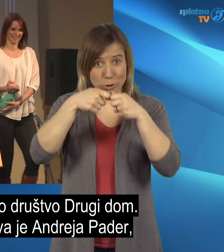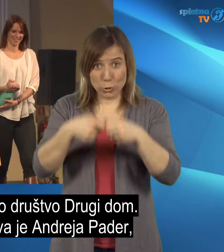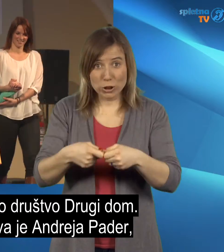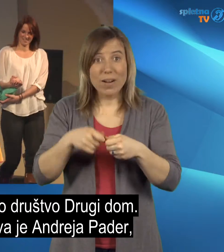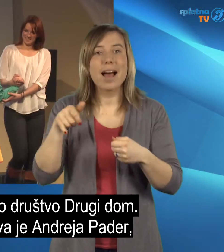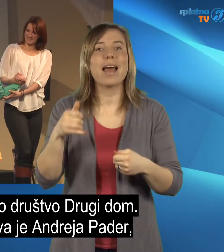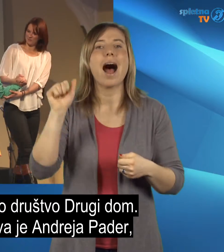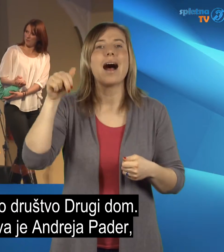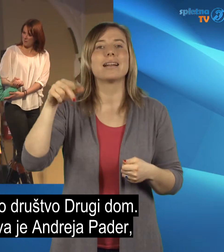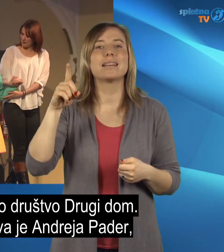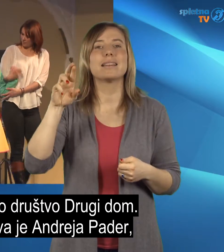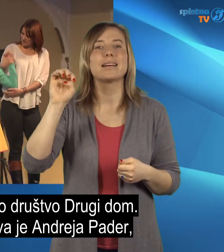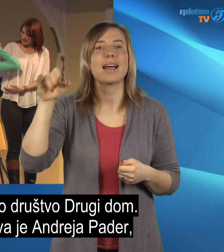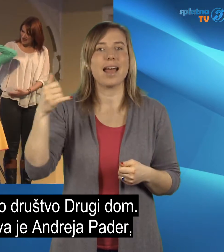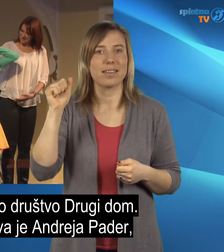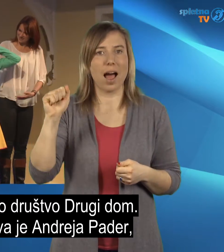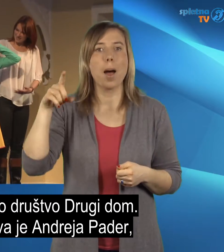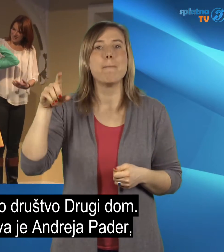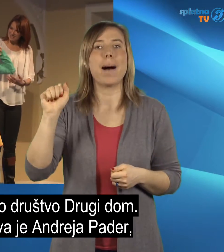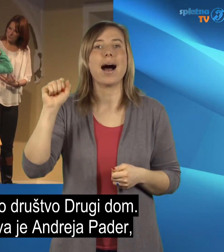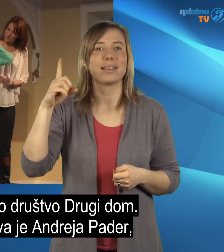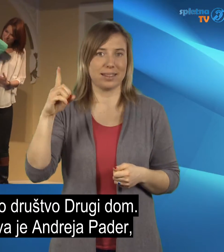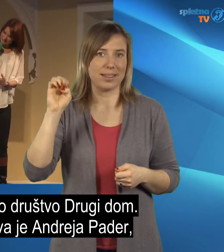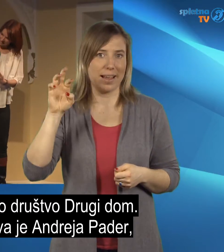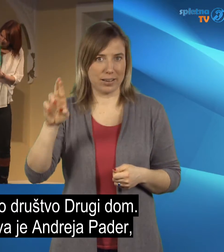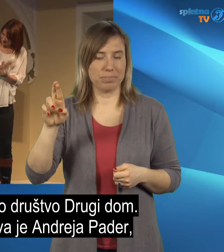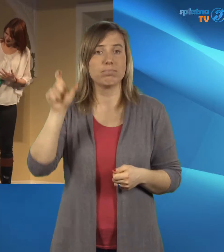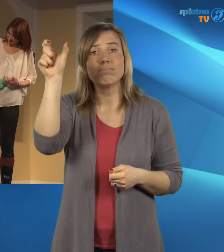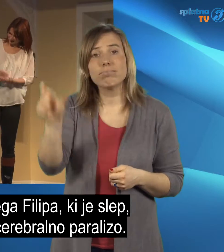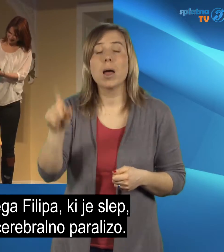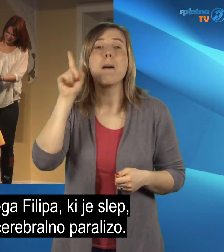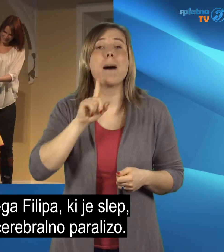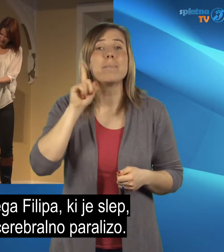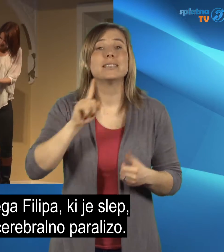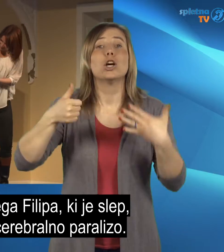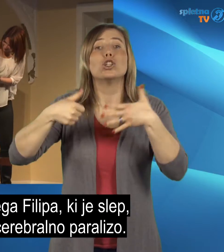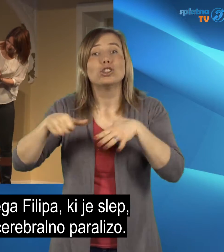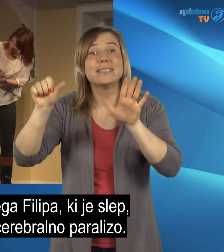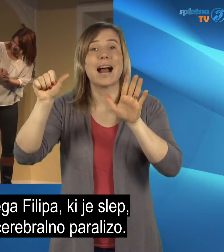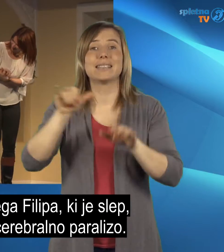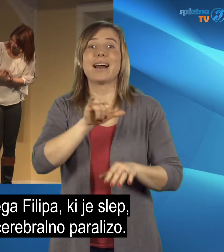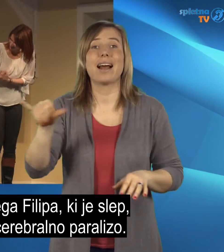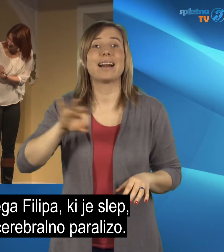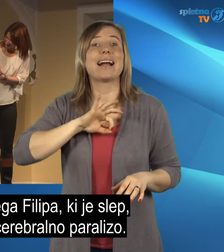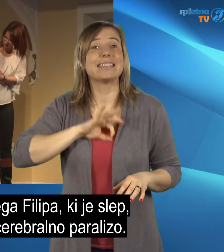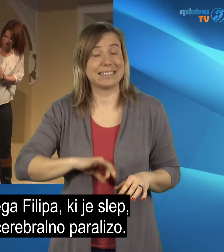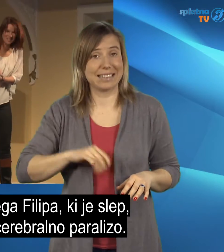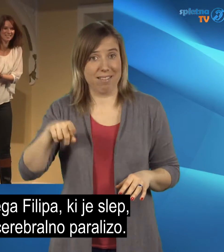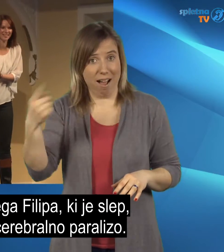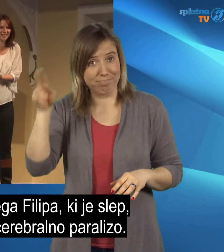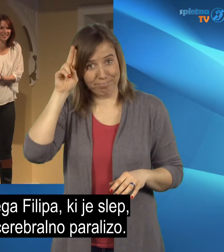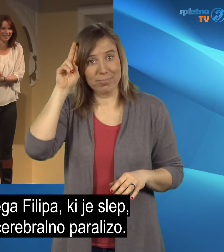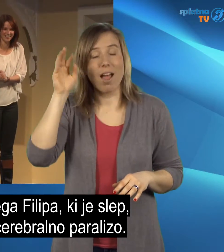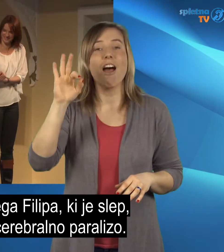Pobudnica društva je Andreja Pader, mamica 16-letnega Filipa, ki je slep, avtist in trpi za